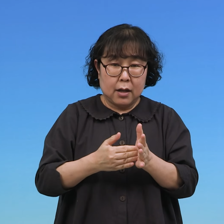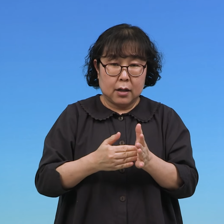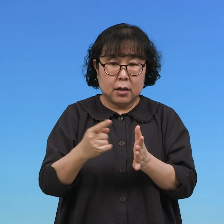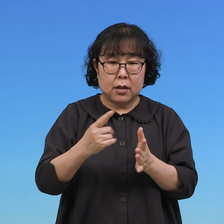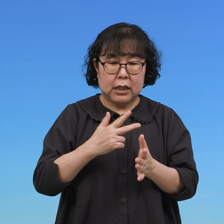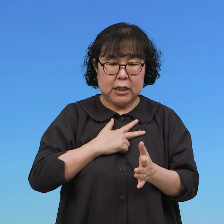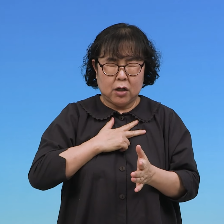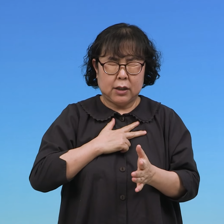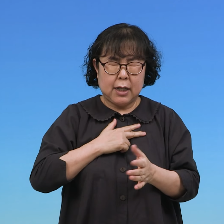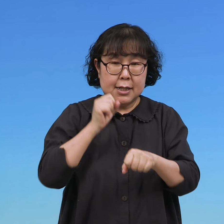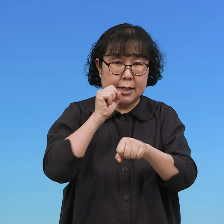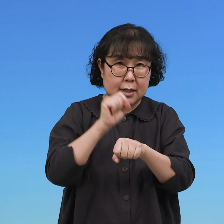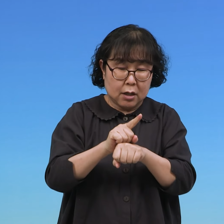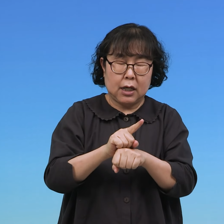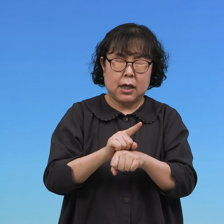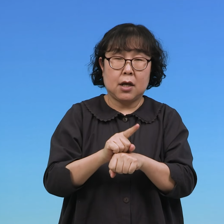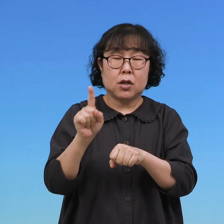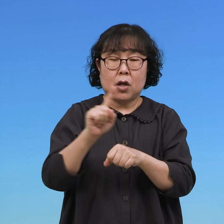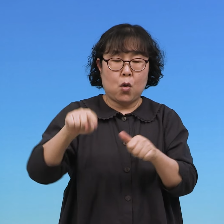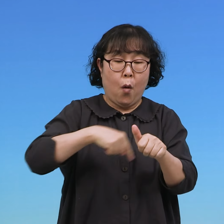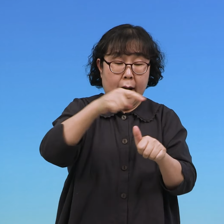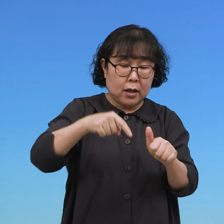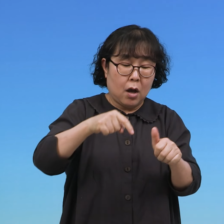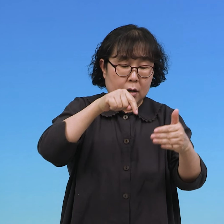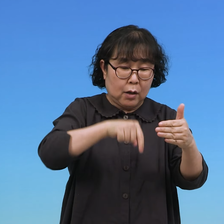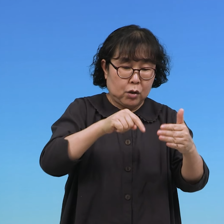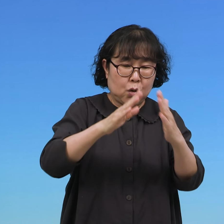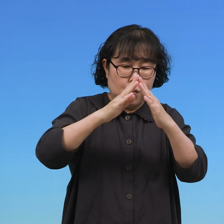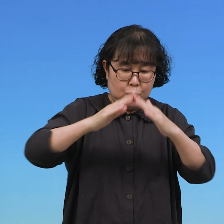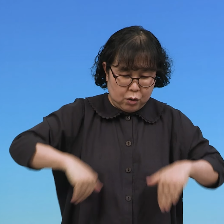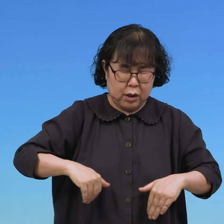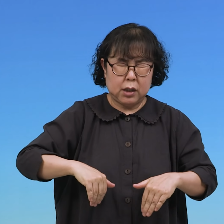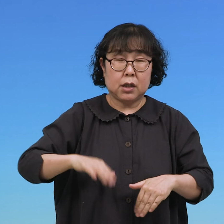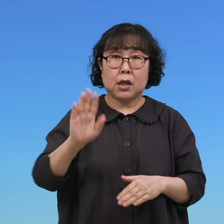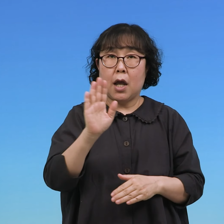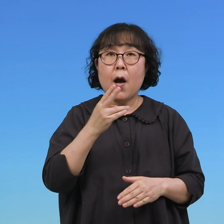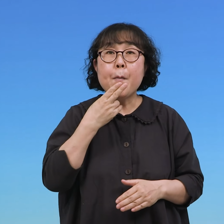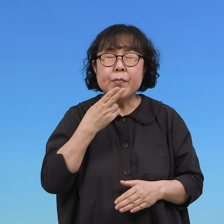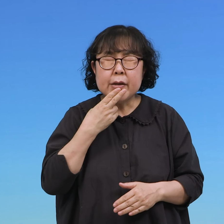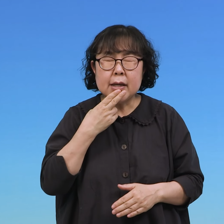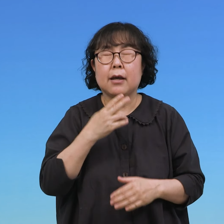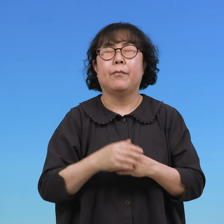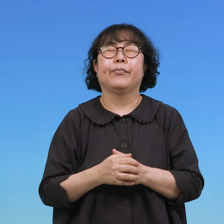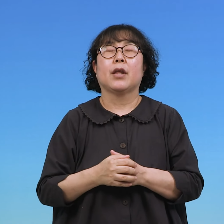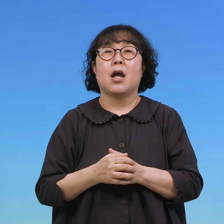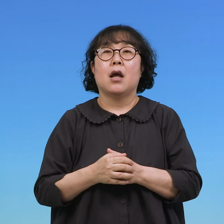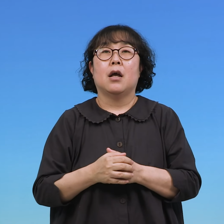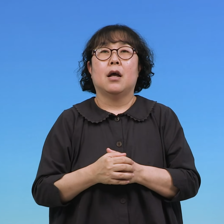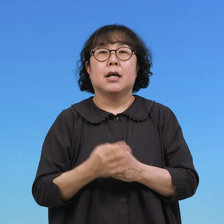존재의식이 어떤 상황에서도 무너지지 않고 오뚜기처럼 일어나게 만든,